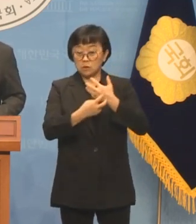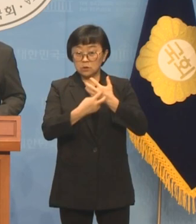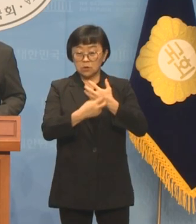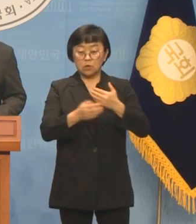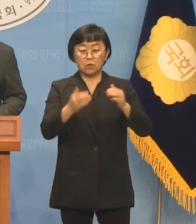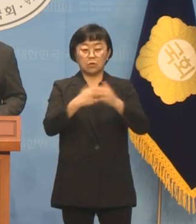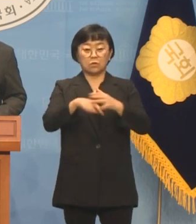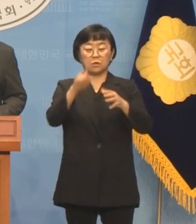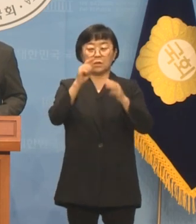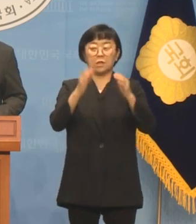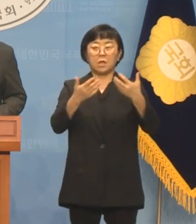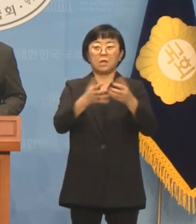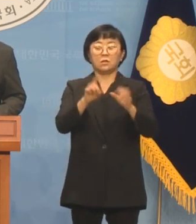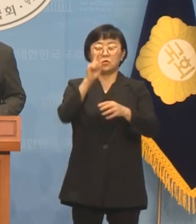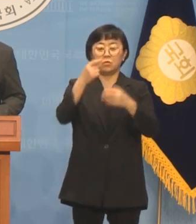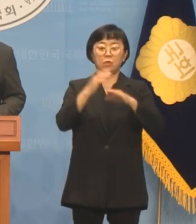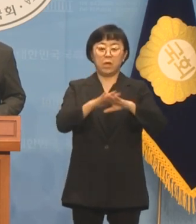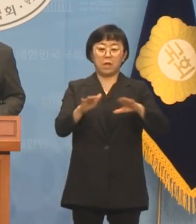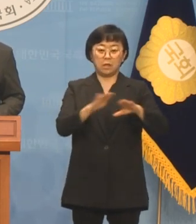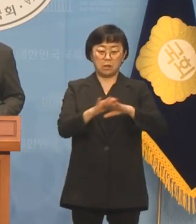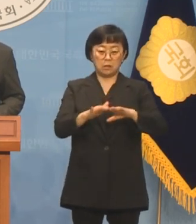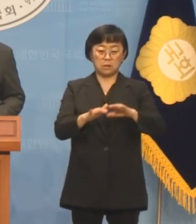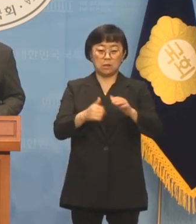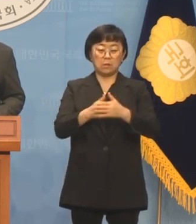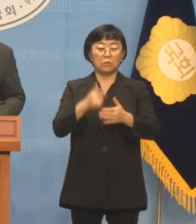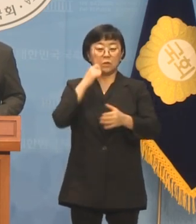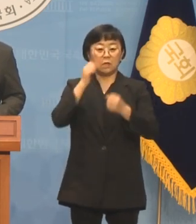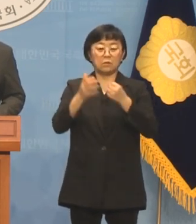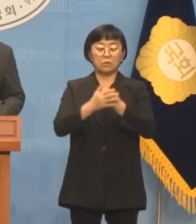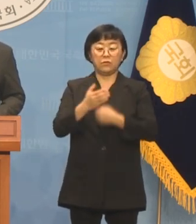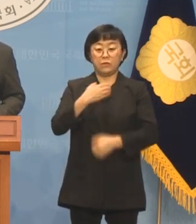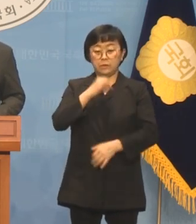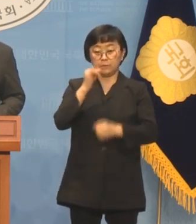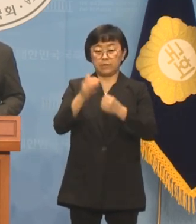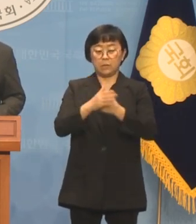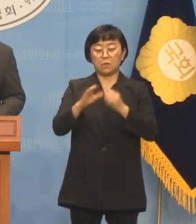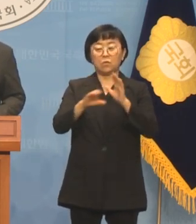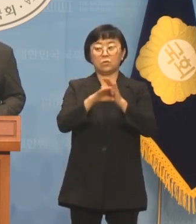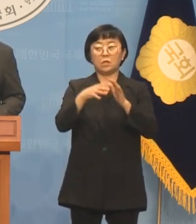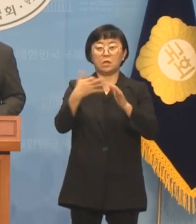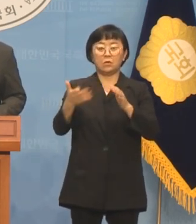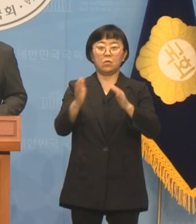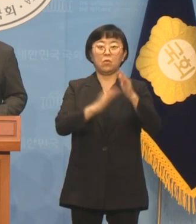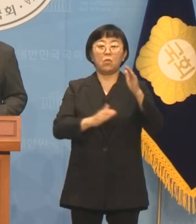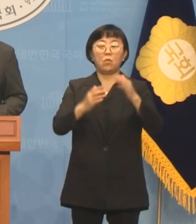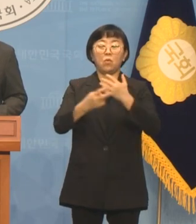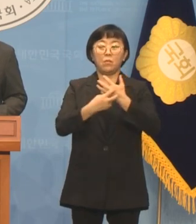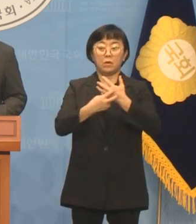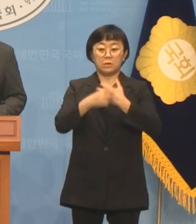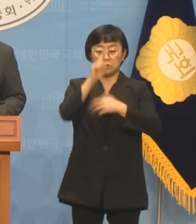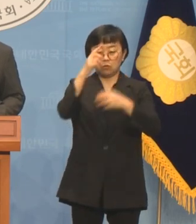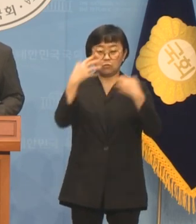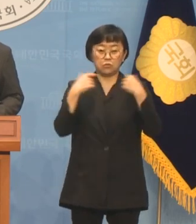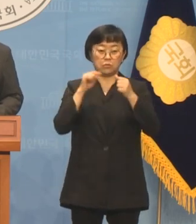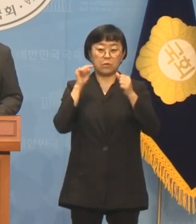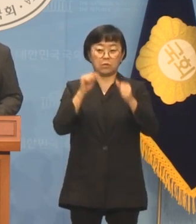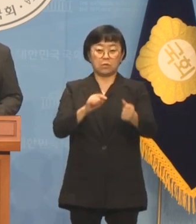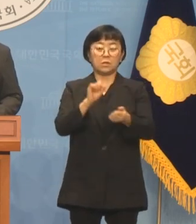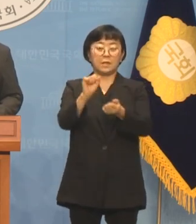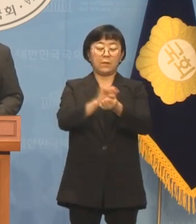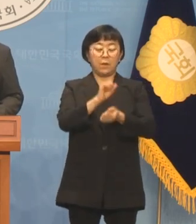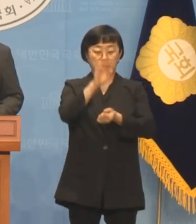정부의 제대로 된 지원책 없이 존폐 위기에 내몰린 상황입니다. 코로나19 시기 공공병원은 정부 명령으로